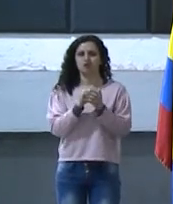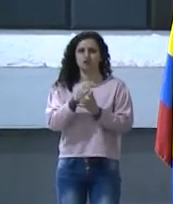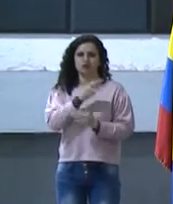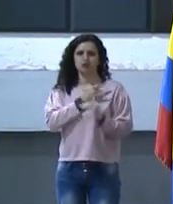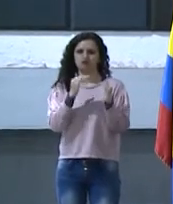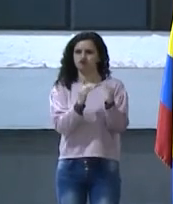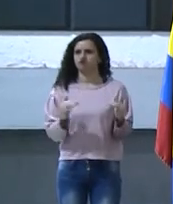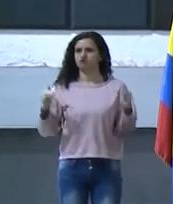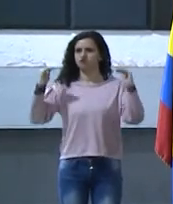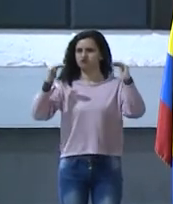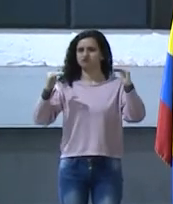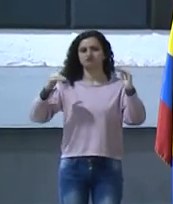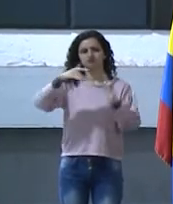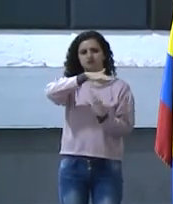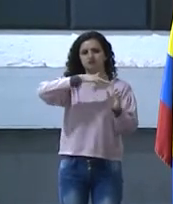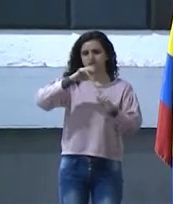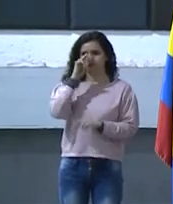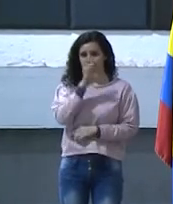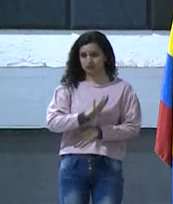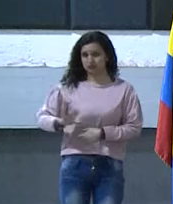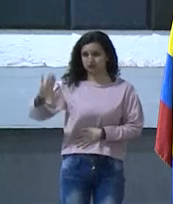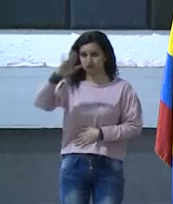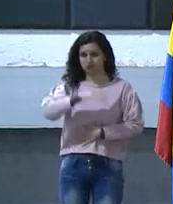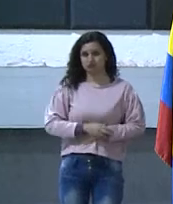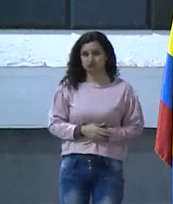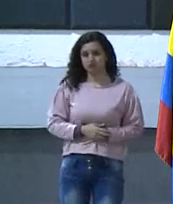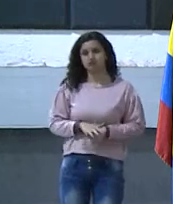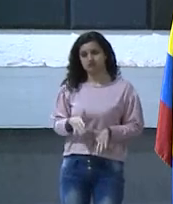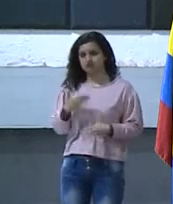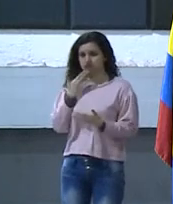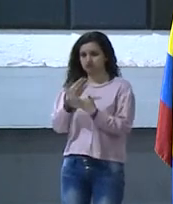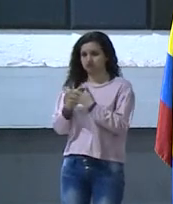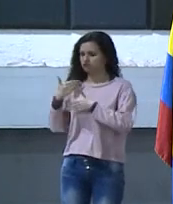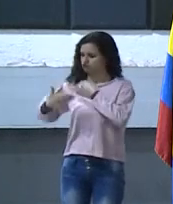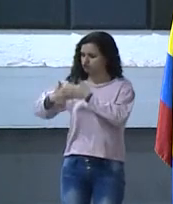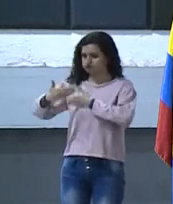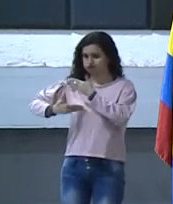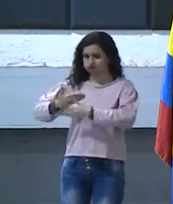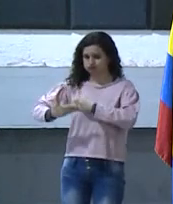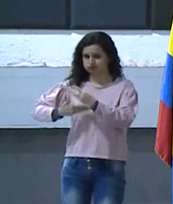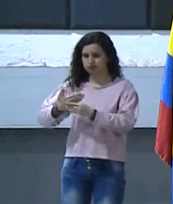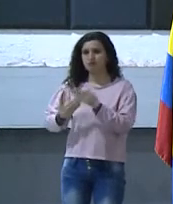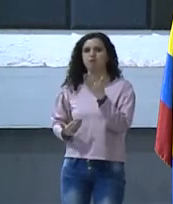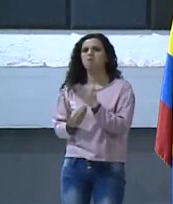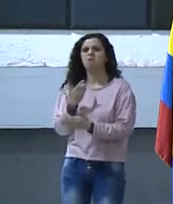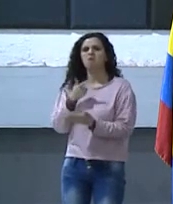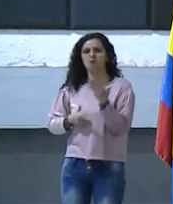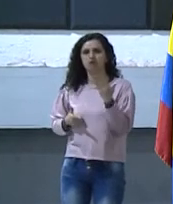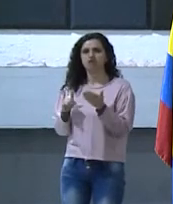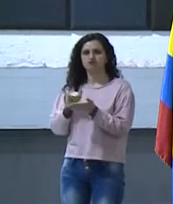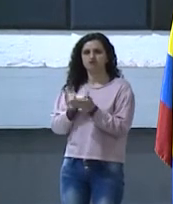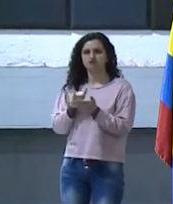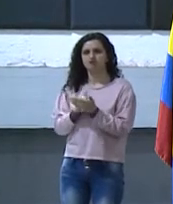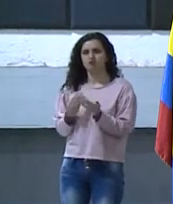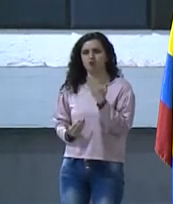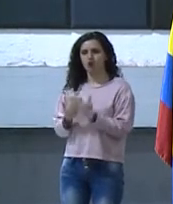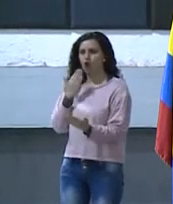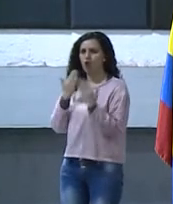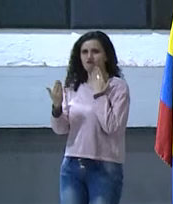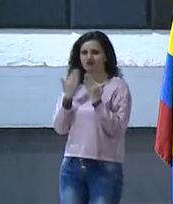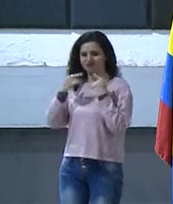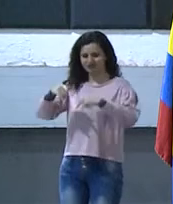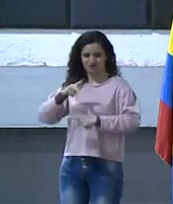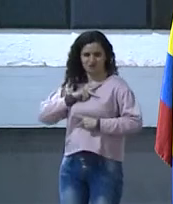destacado en el contexto nacional gracias a los procesos realizados empezó el restablecimiento de la confianza por lo